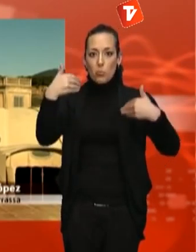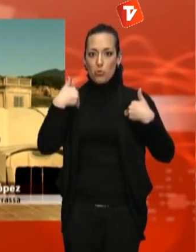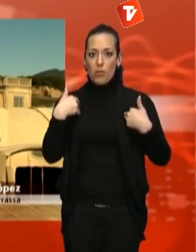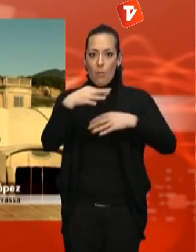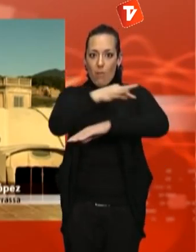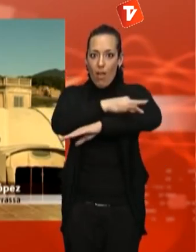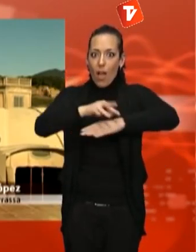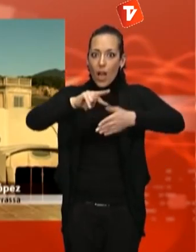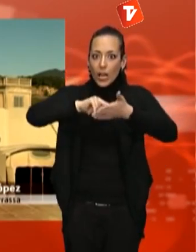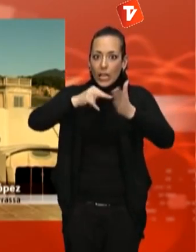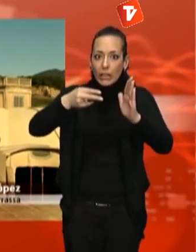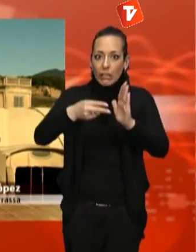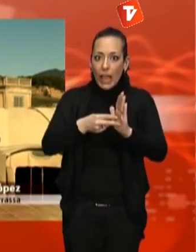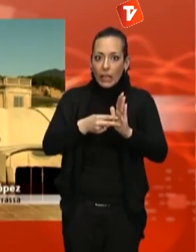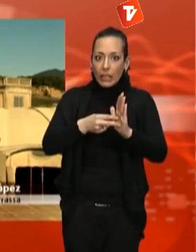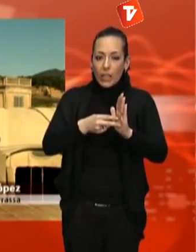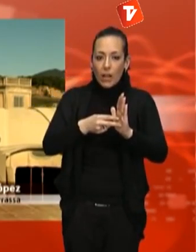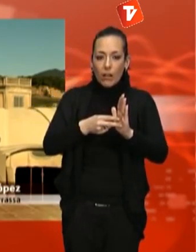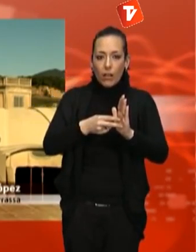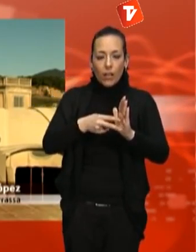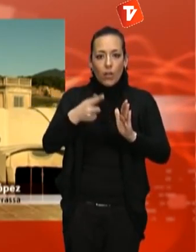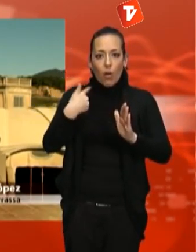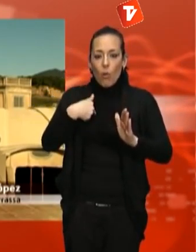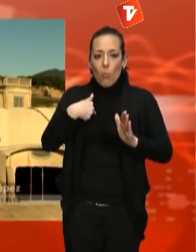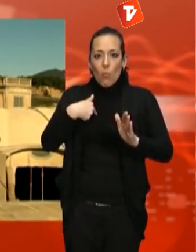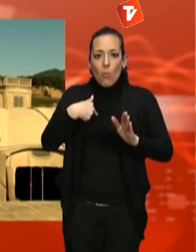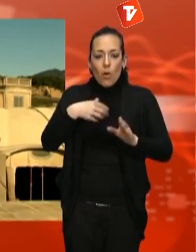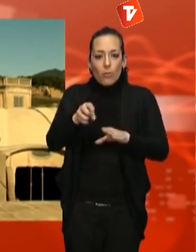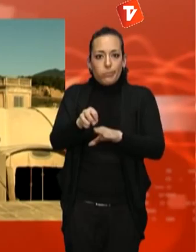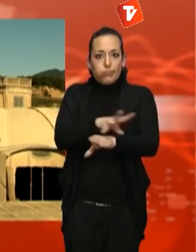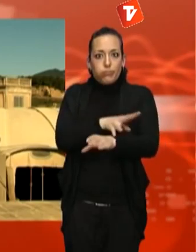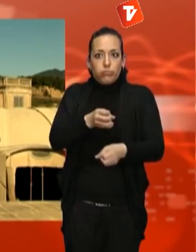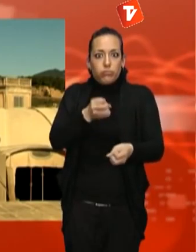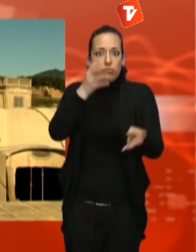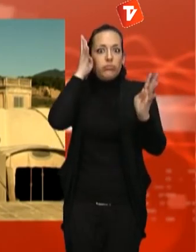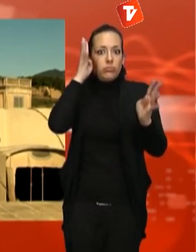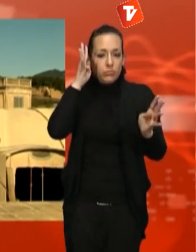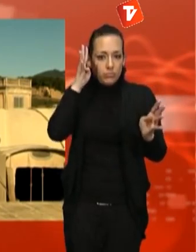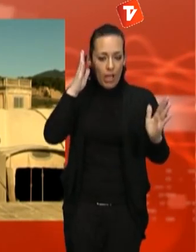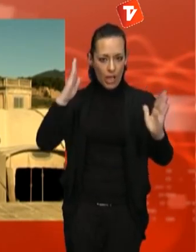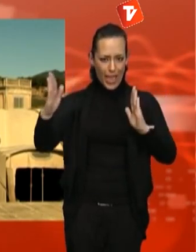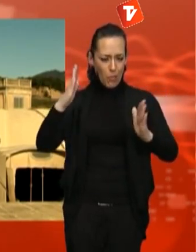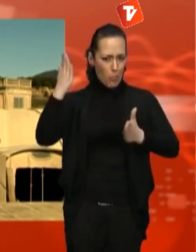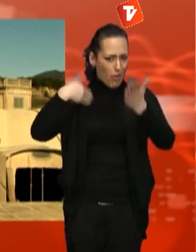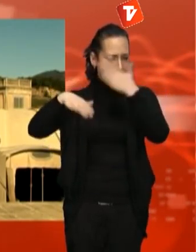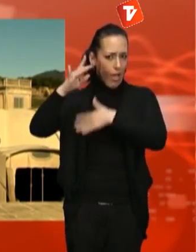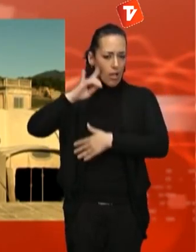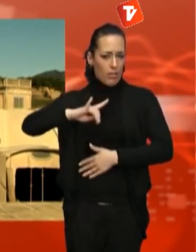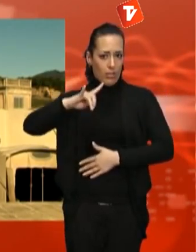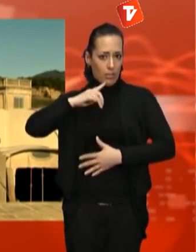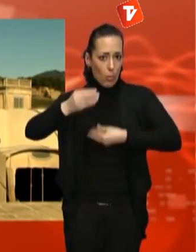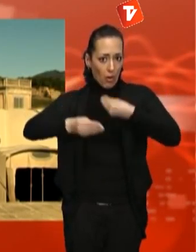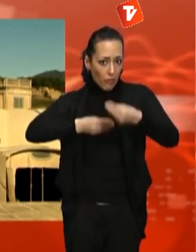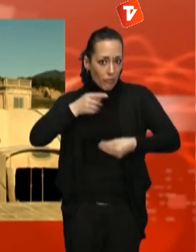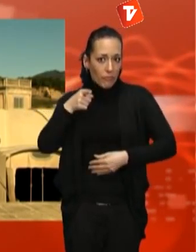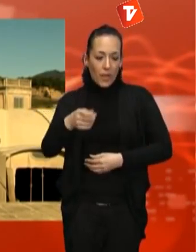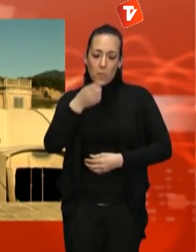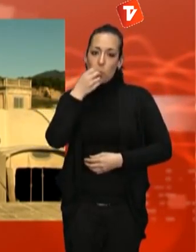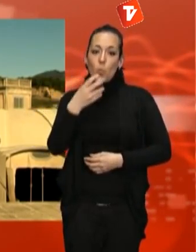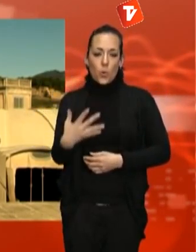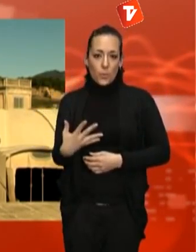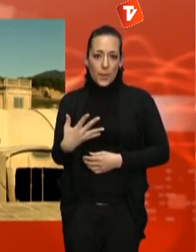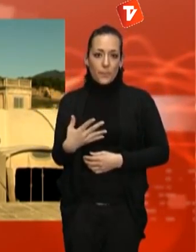meravellen, diguéssim, del que en aquella època era capaç de fer l'arquitectura, i, per tant, com a element singular que nosaltres entenem i hem entès sempre